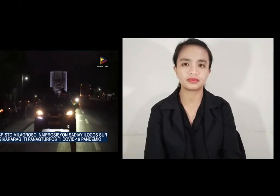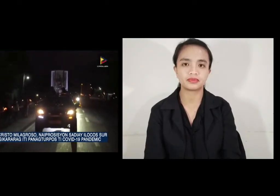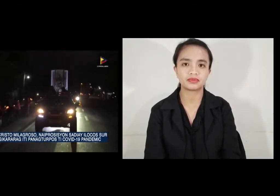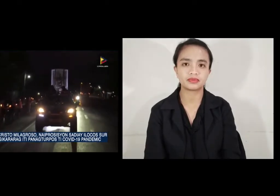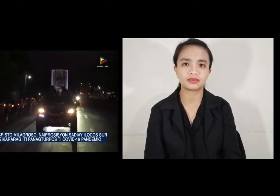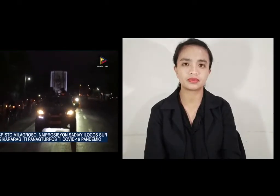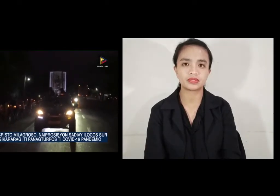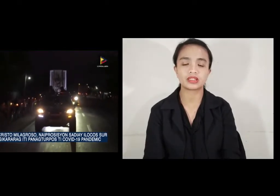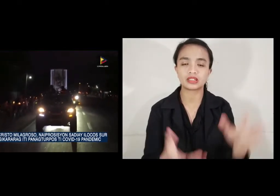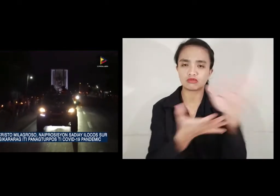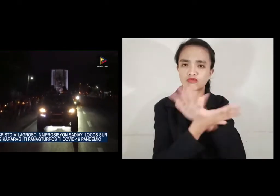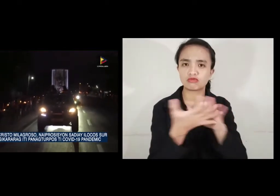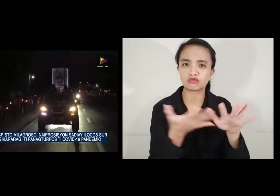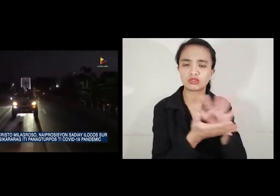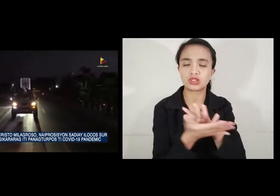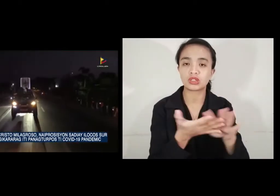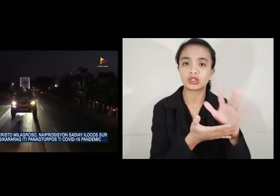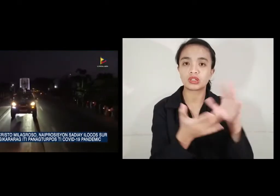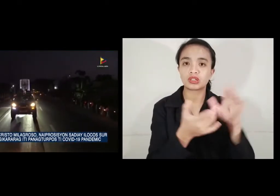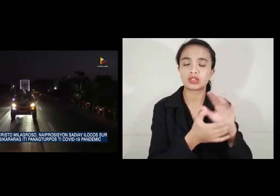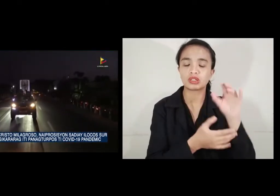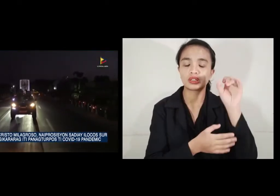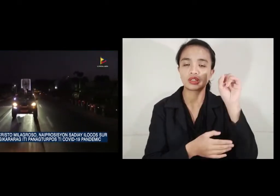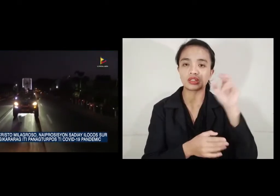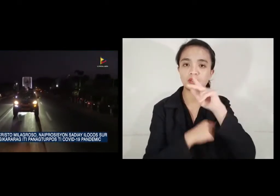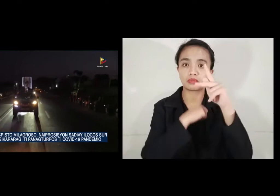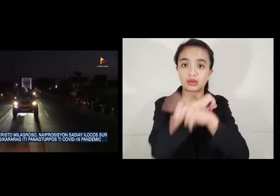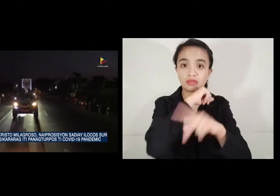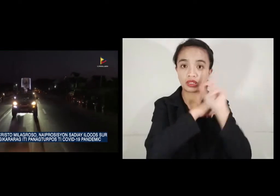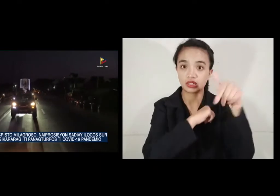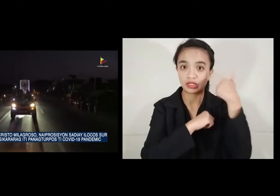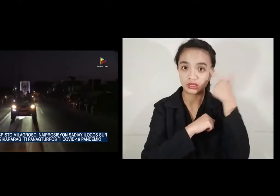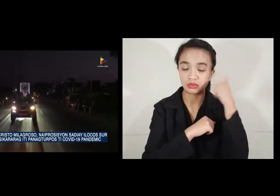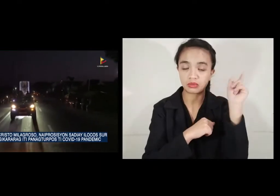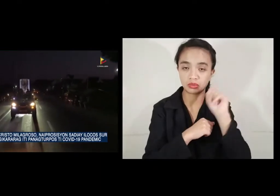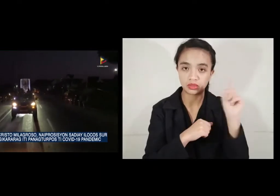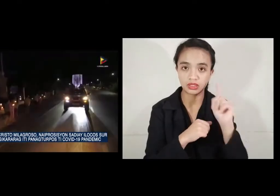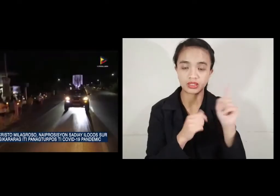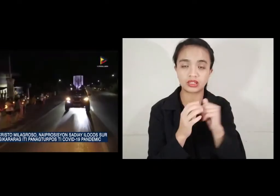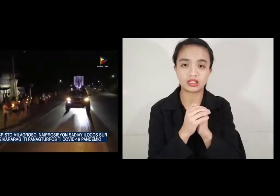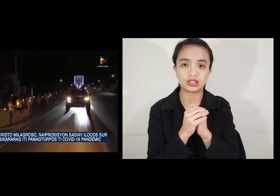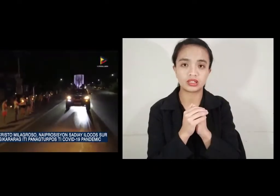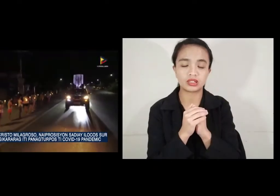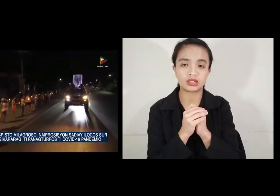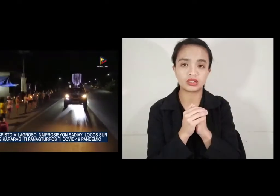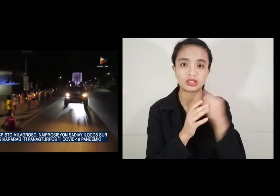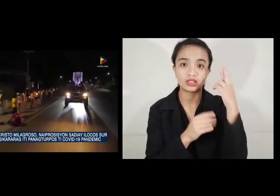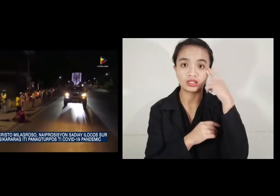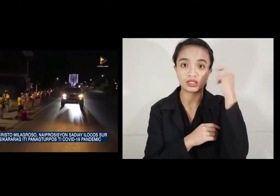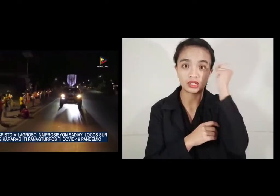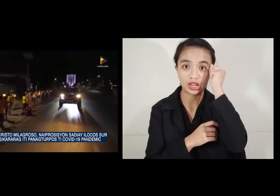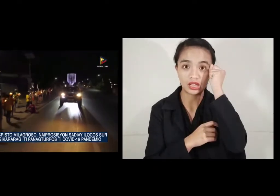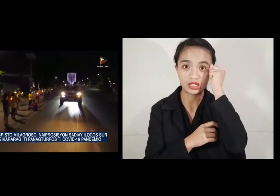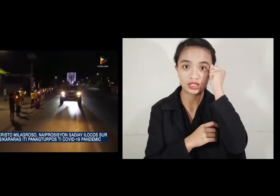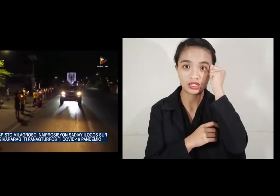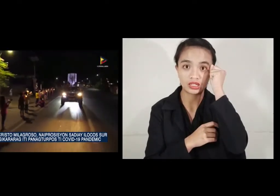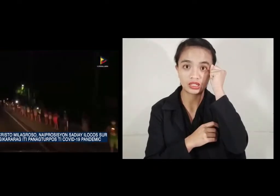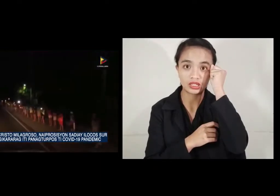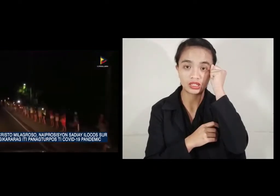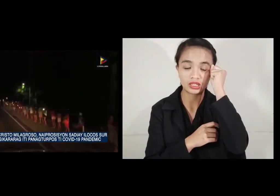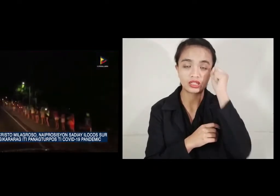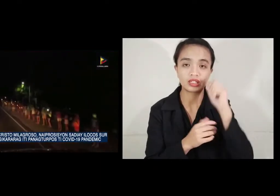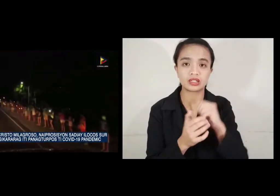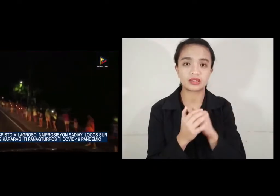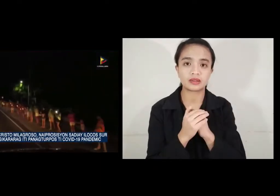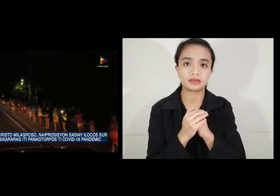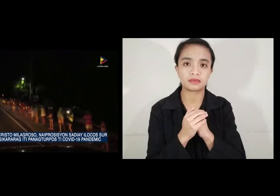ako na kita dahil ket koordinasyon iti provincial government iti governor dito, Governor Ryan Simpson, iti